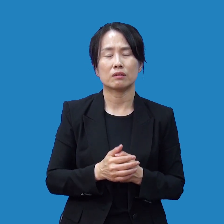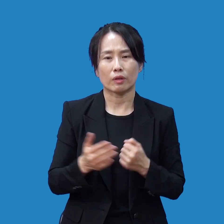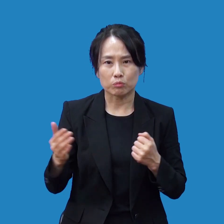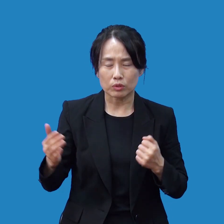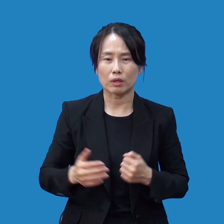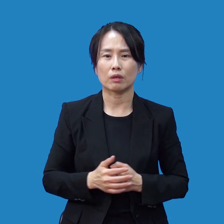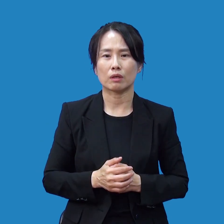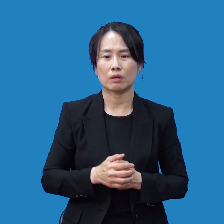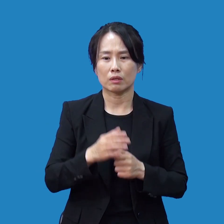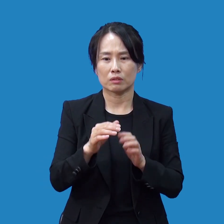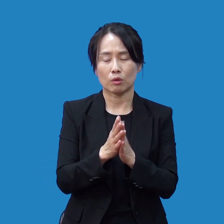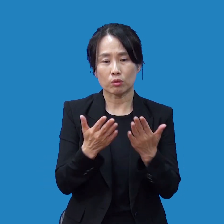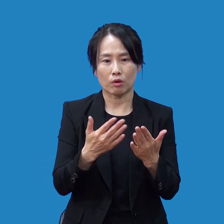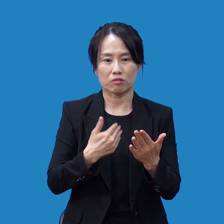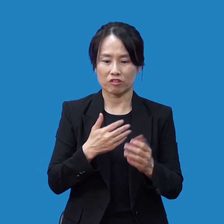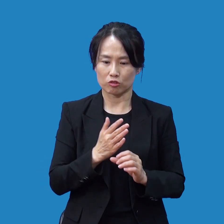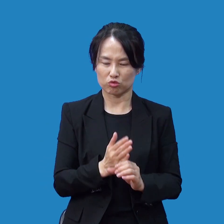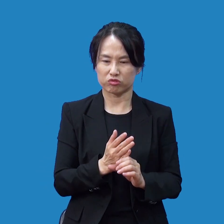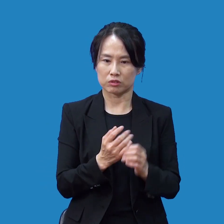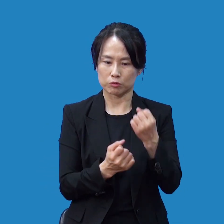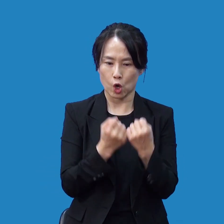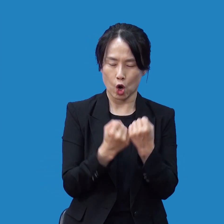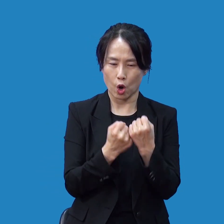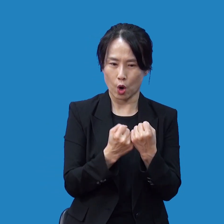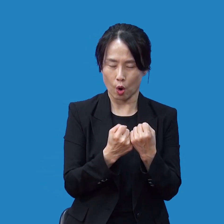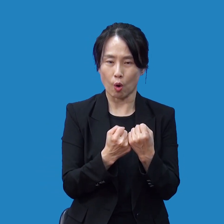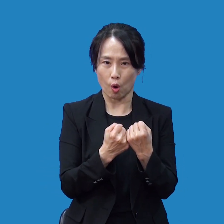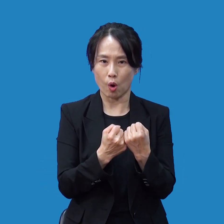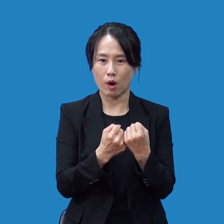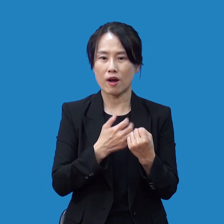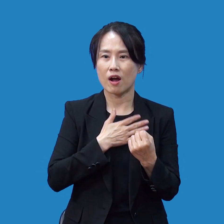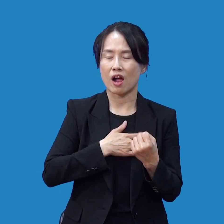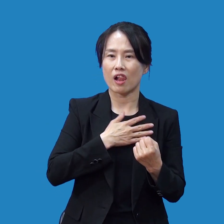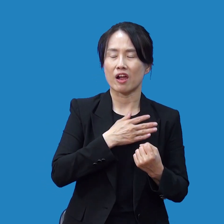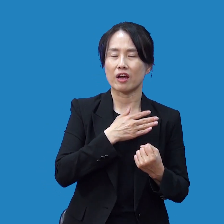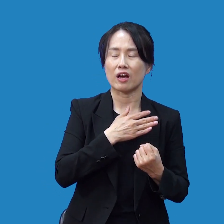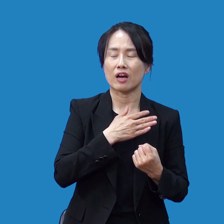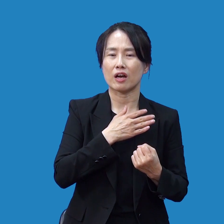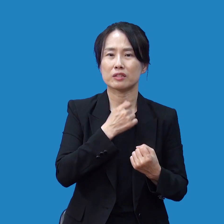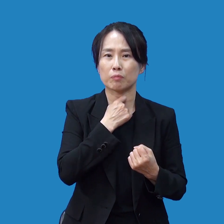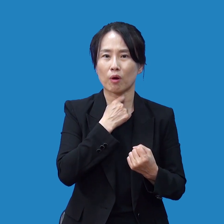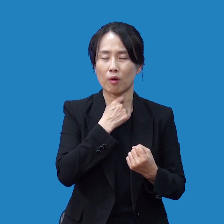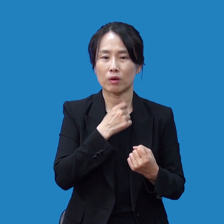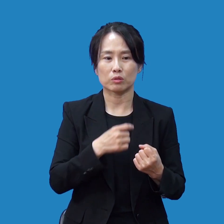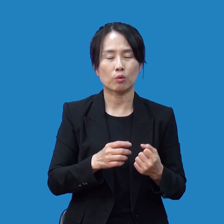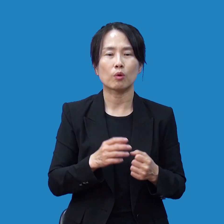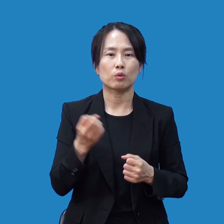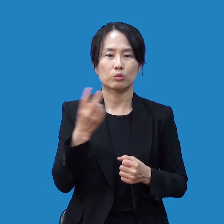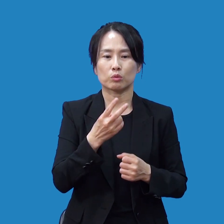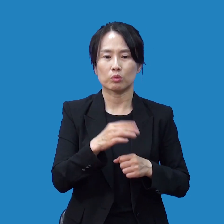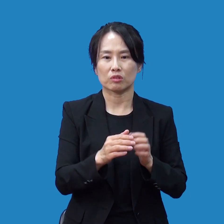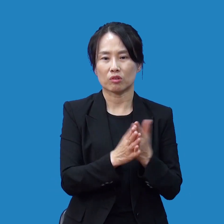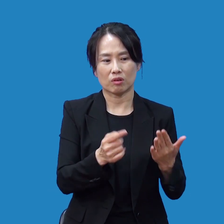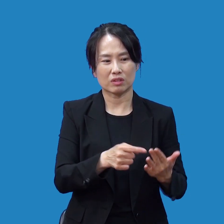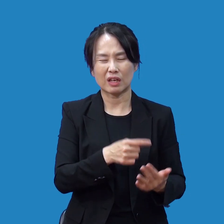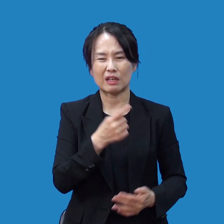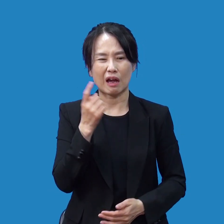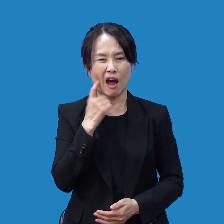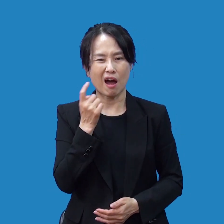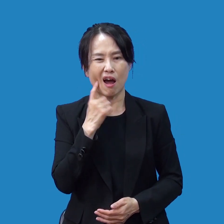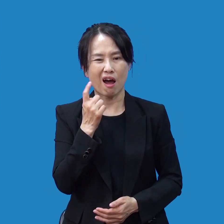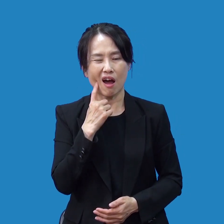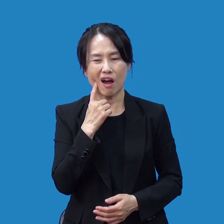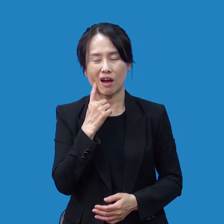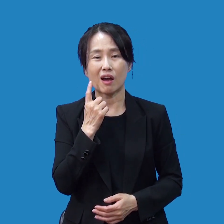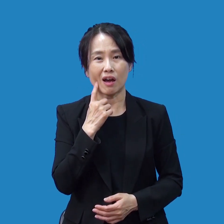방법으로 성경을 해석하려는 사람들이 많습니다. 그리고 성경을 아예 처음부터 이거는 가짜라고 옆으로 제끼는 사람들이 또